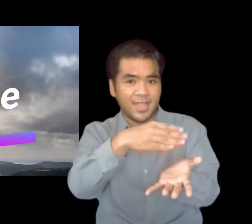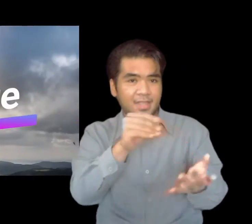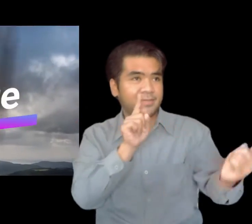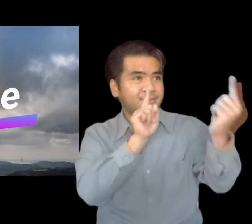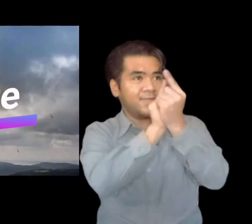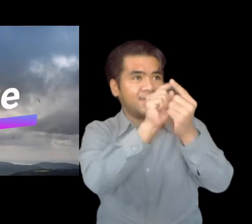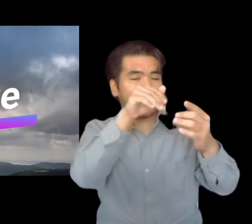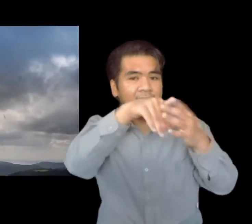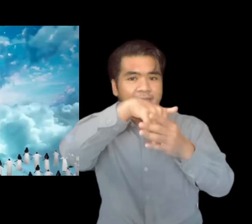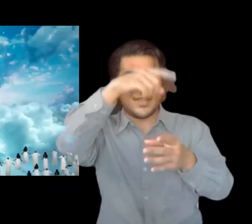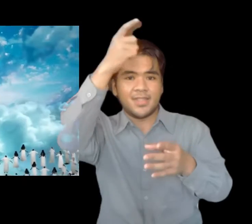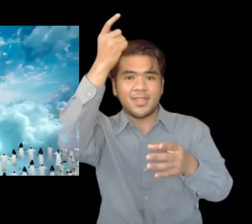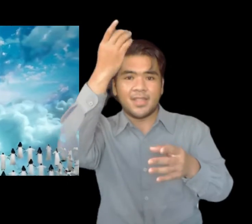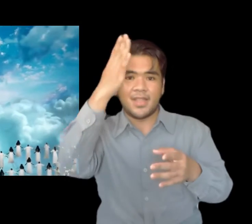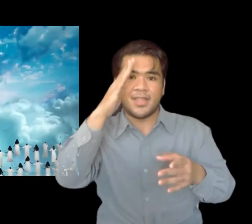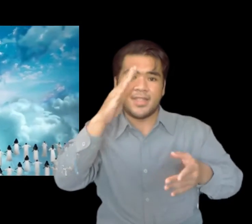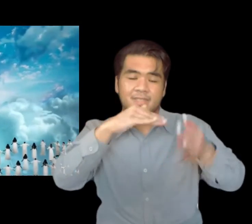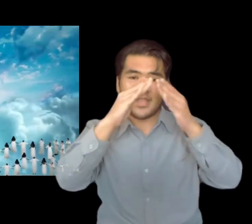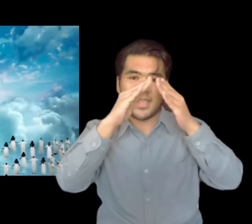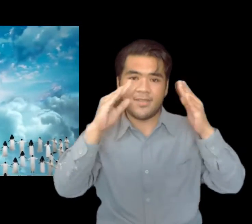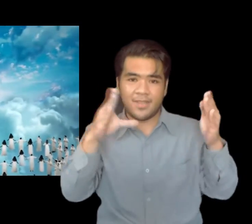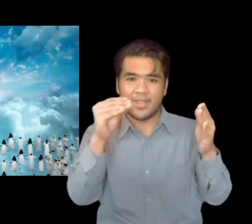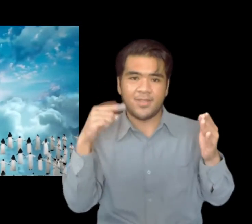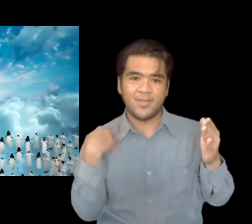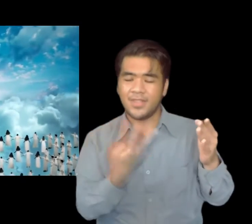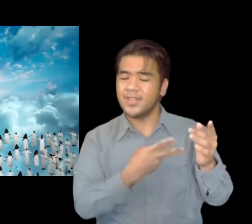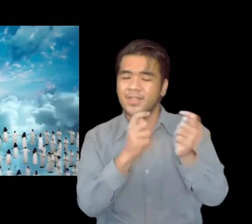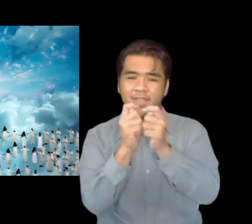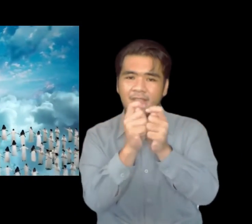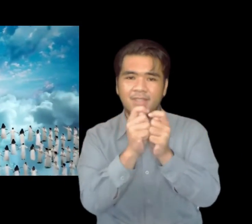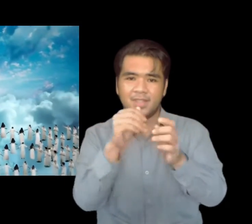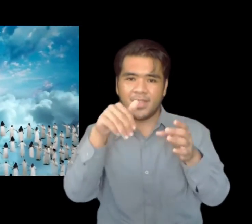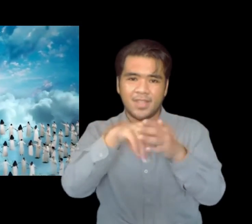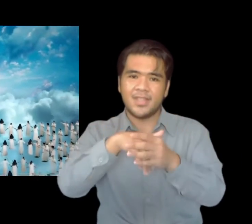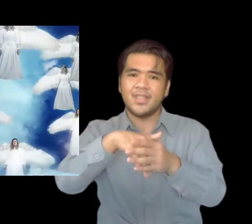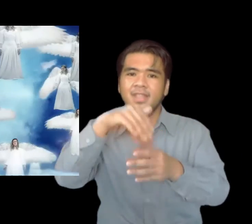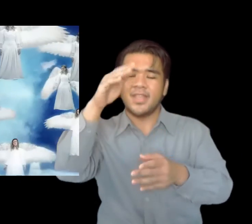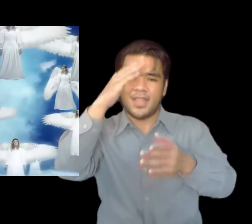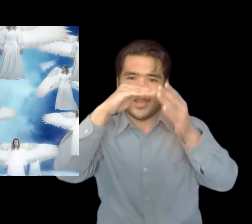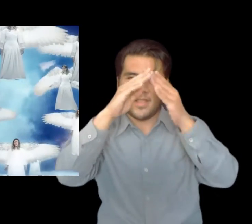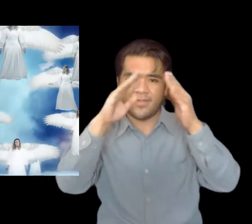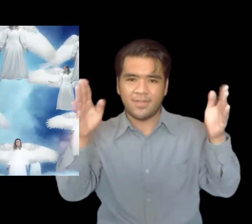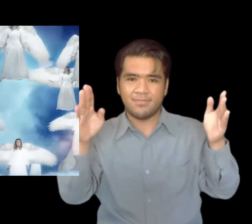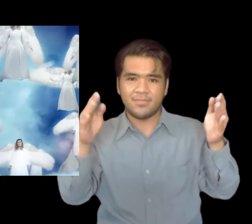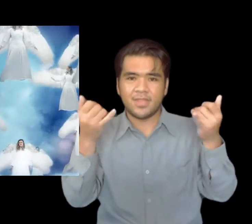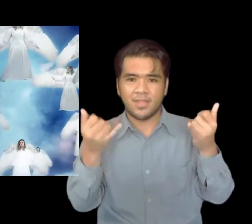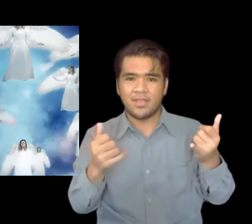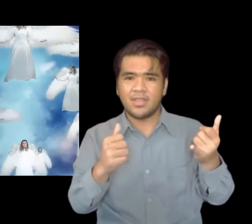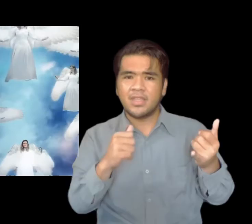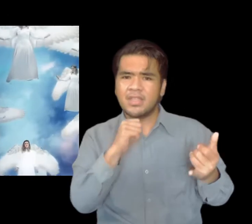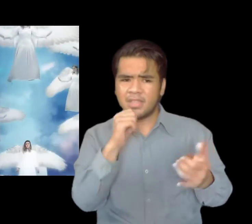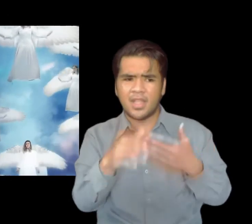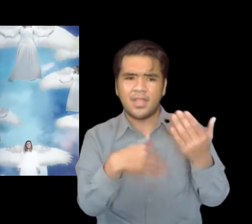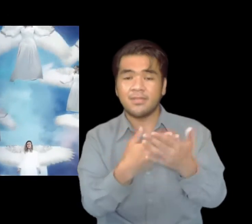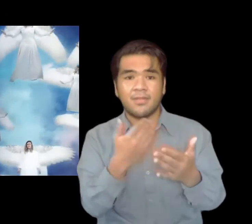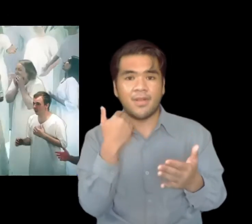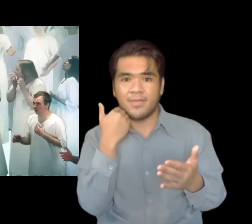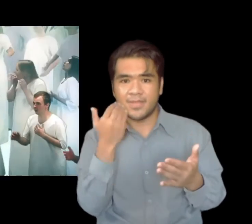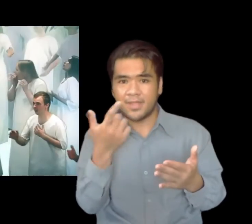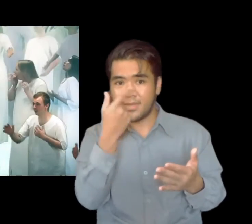alapaap o irarapture kasama ng mga binuhay upang salubungin ng Panginoon sa himpapawid. Sa gayon, makakapiling natin